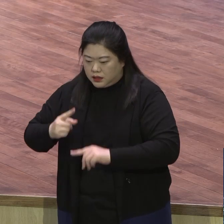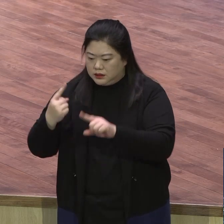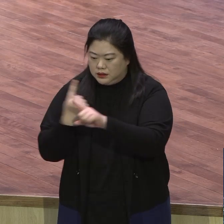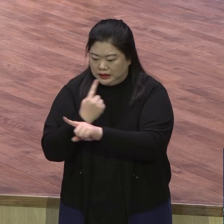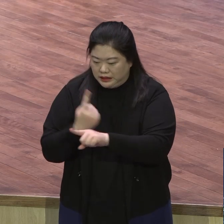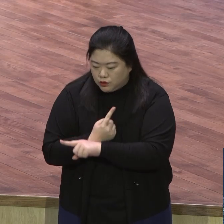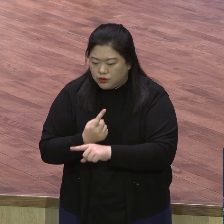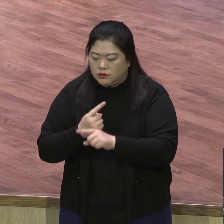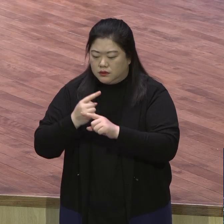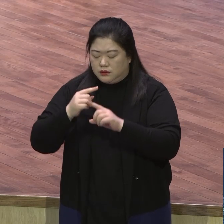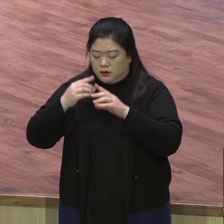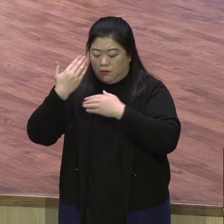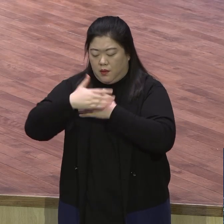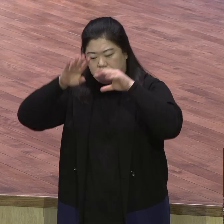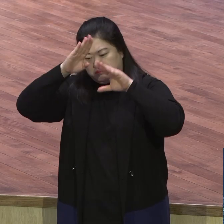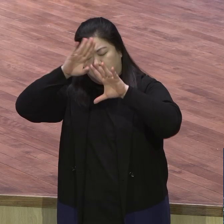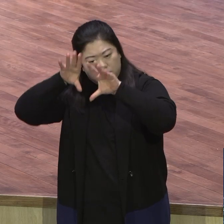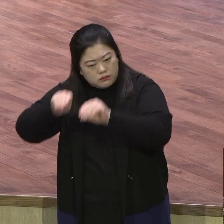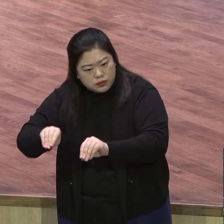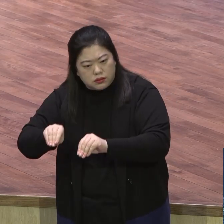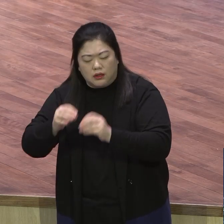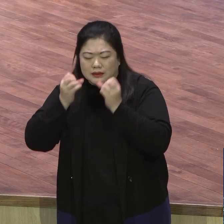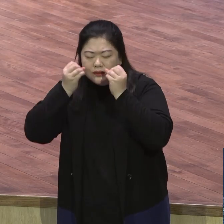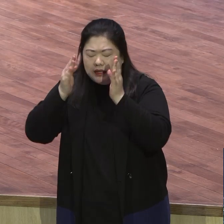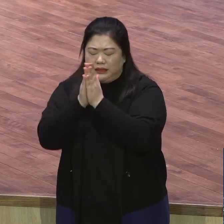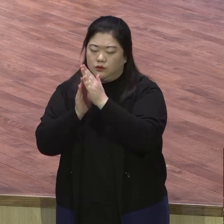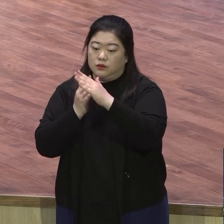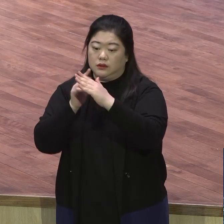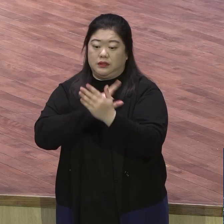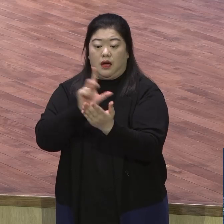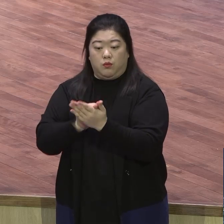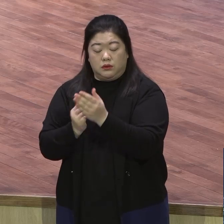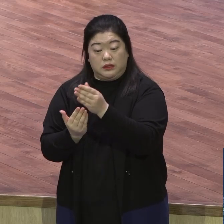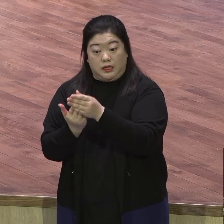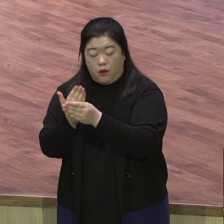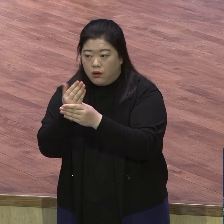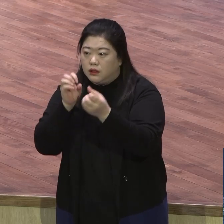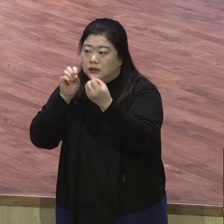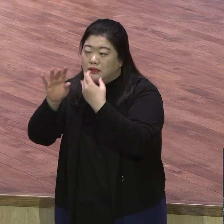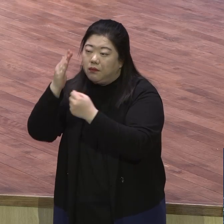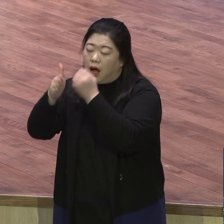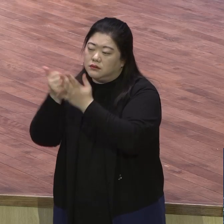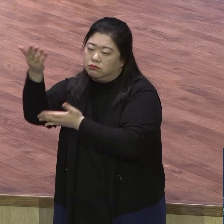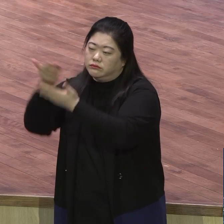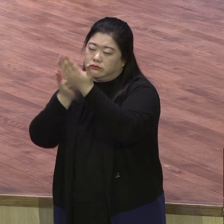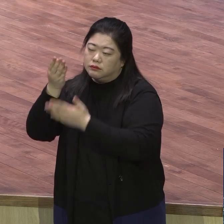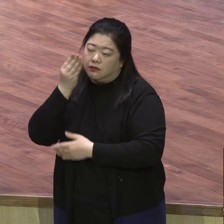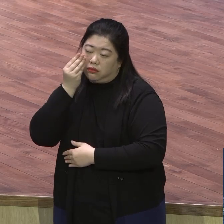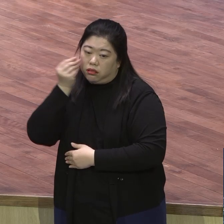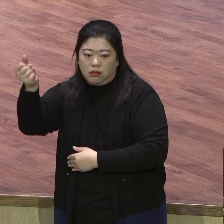새로운 기도 제목을 잡아요. 새로운 비전을 가져요. 이런 사람은 강근한 체험을 하게 된다.